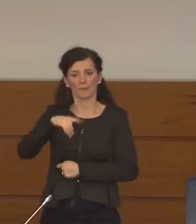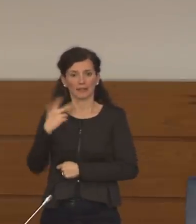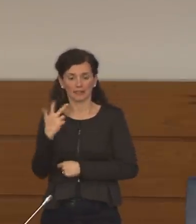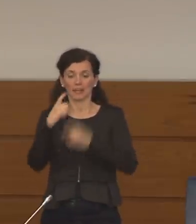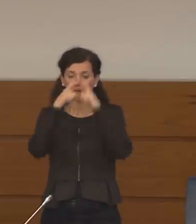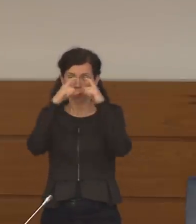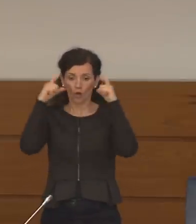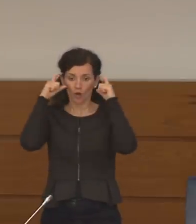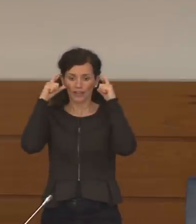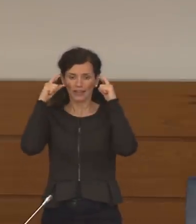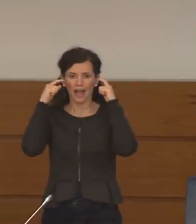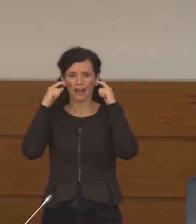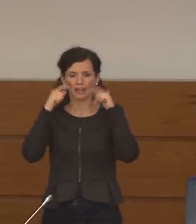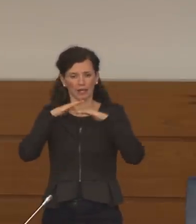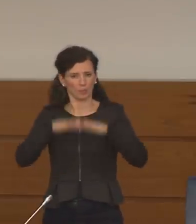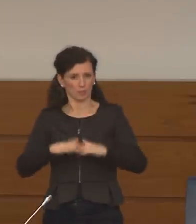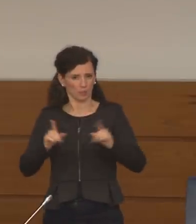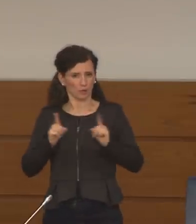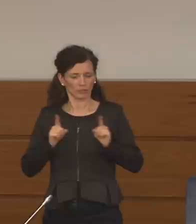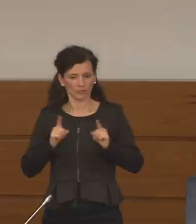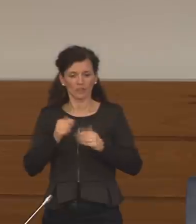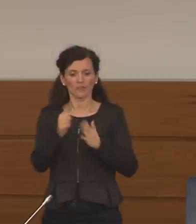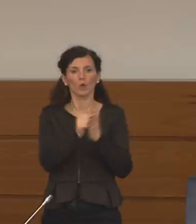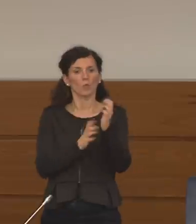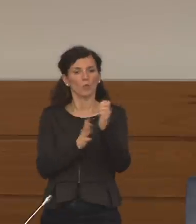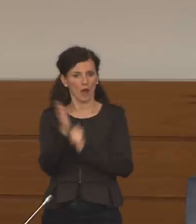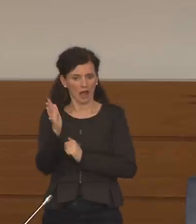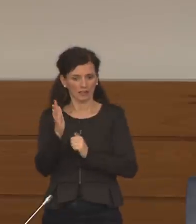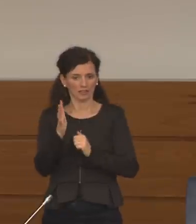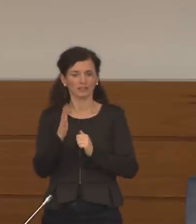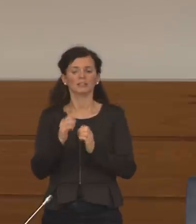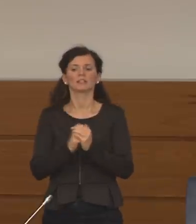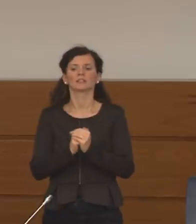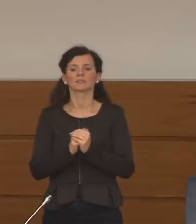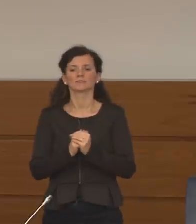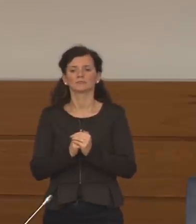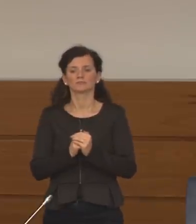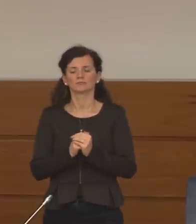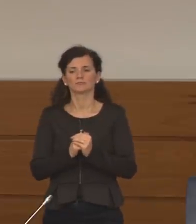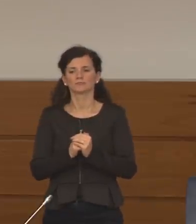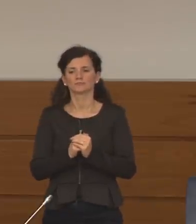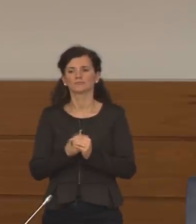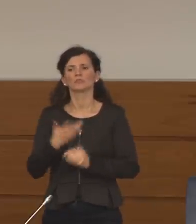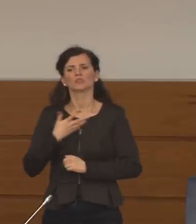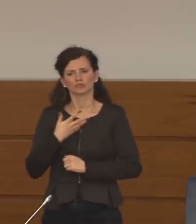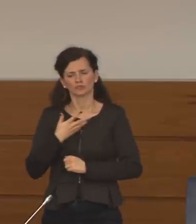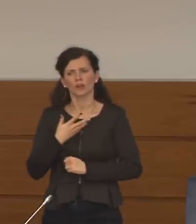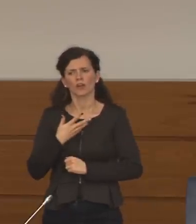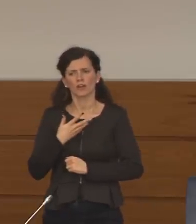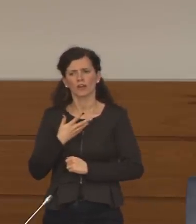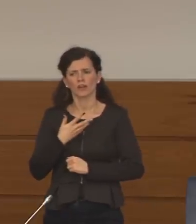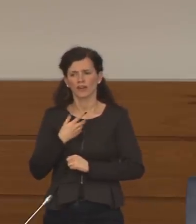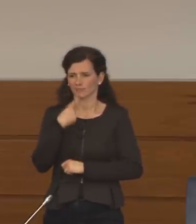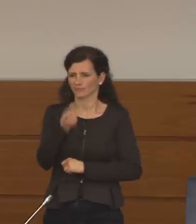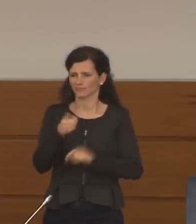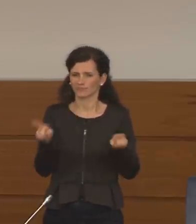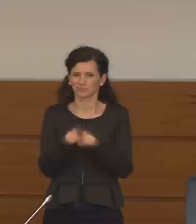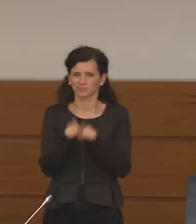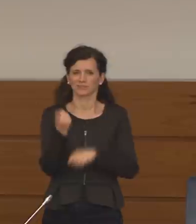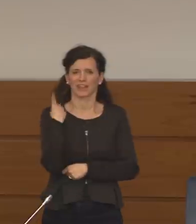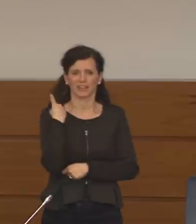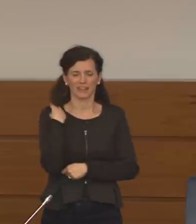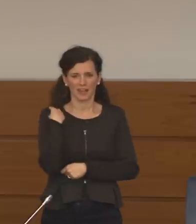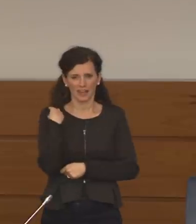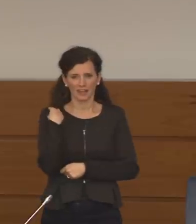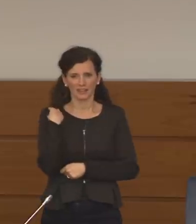protettivi guanti monouso tute monouso abbiamo anche come dicevamo ieri